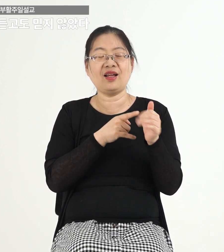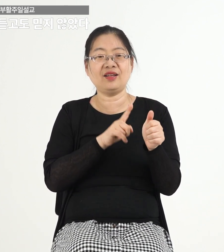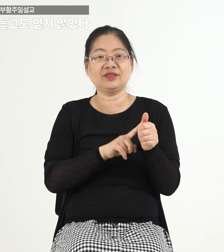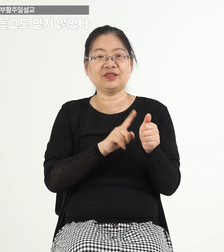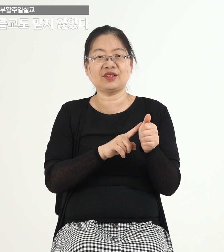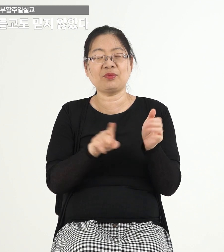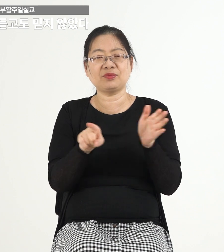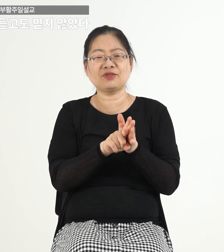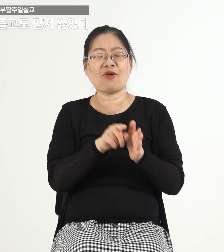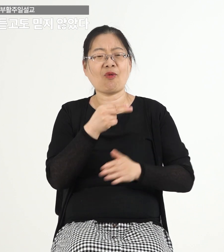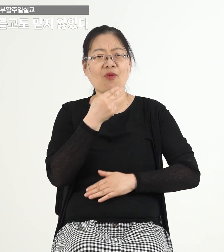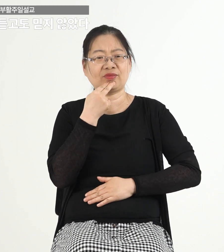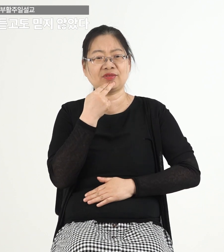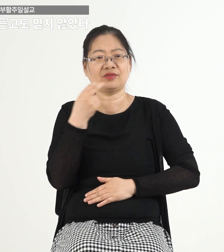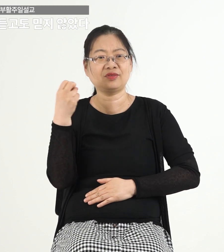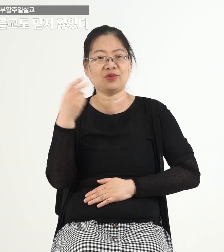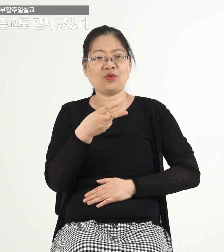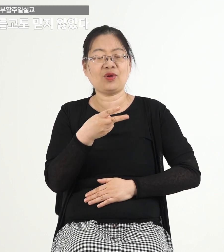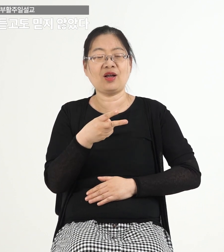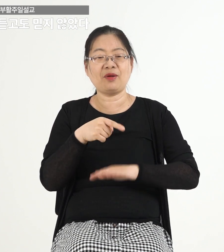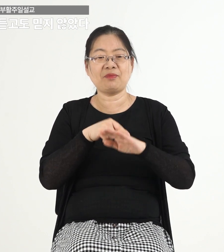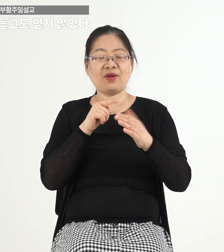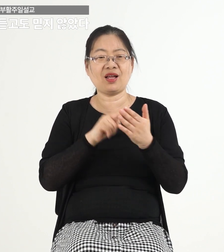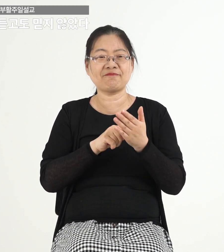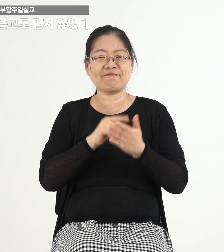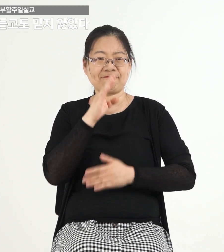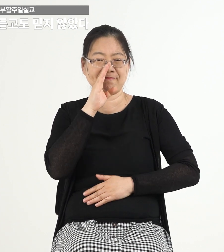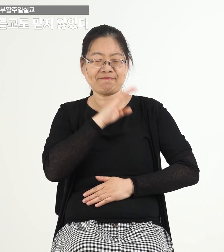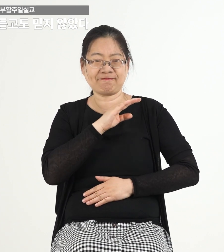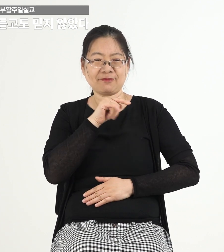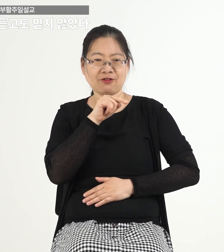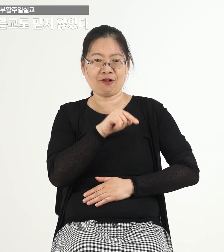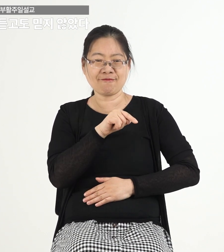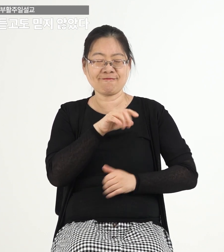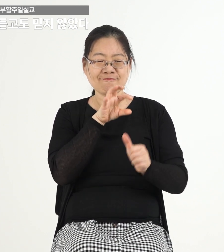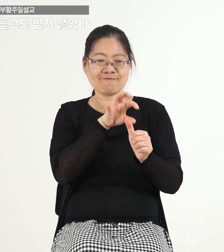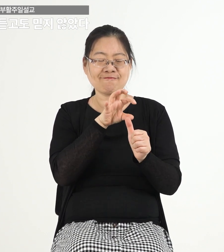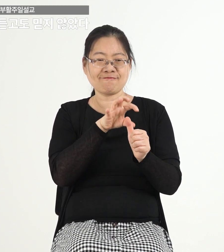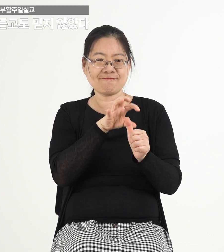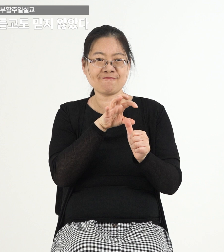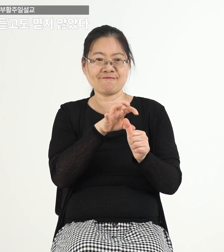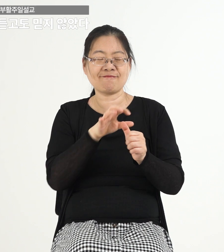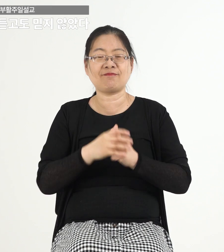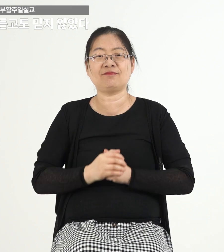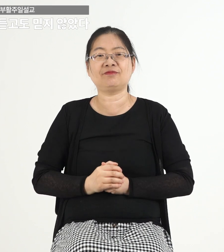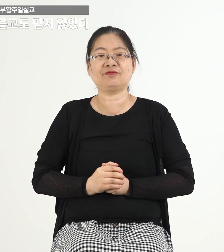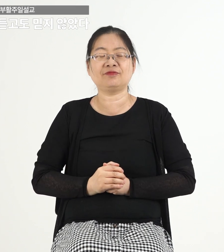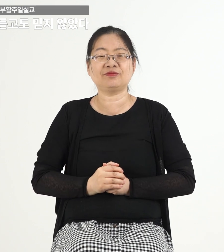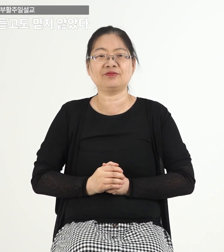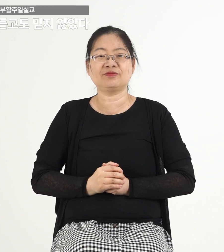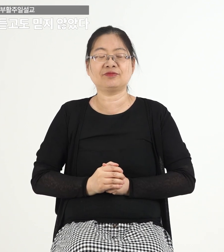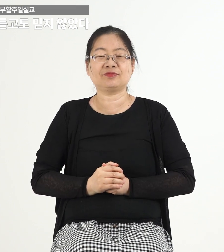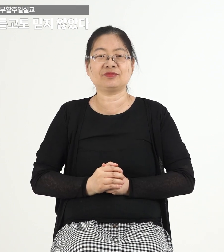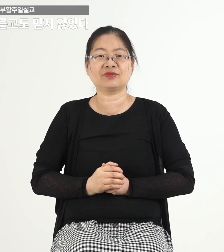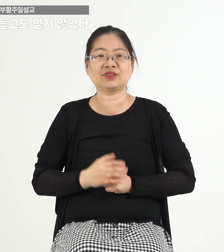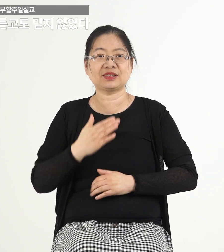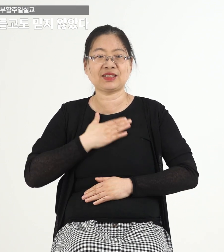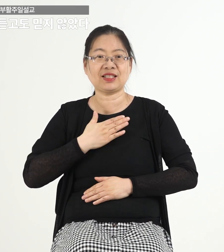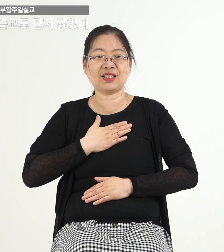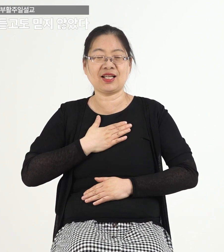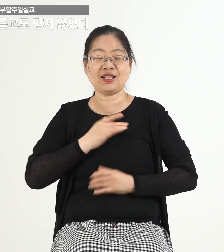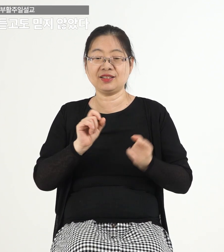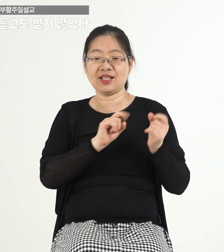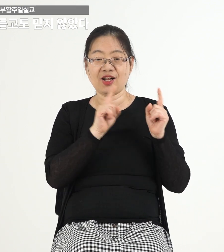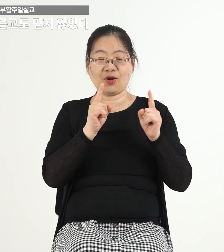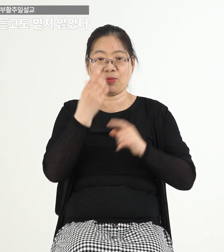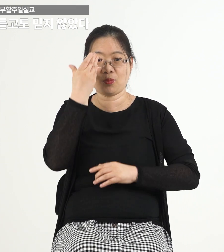그들의 믿음 없는 것과 마음이 완악한 것을 꾸짖으시니 이는 자기가 살아난